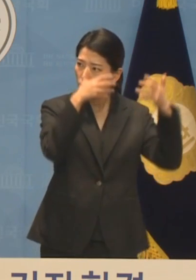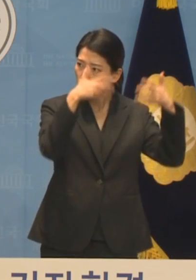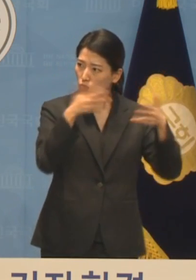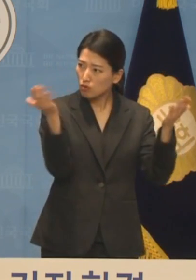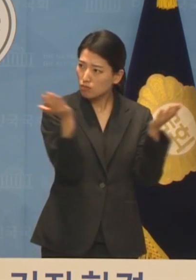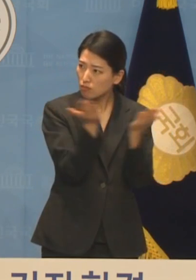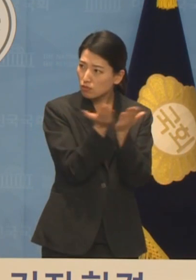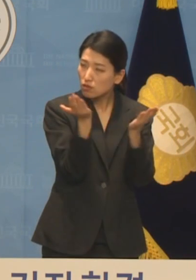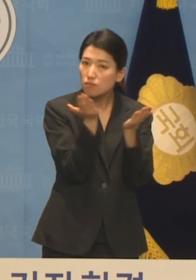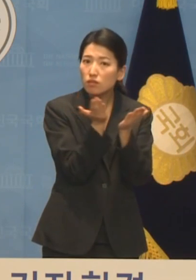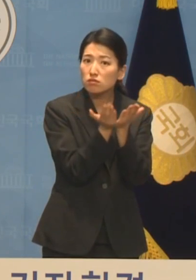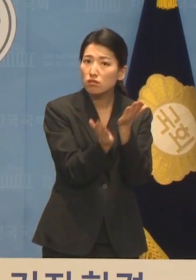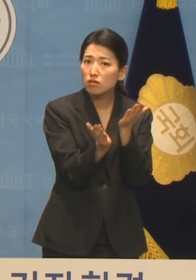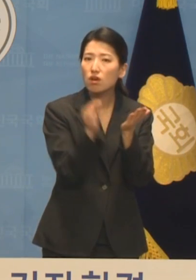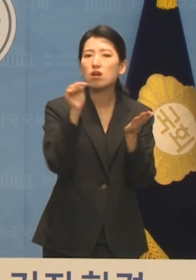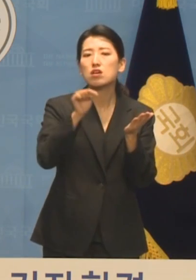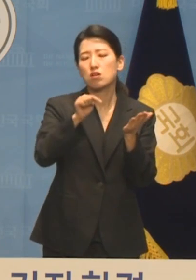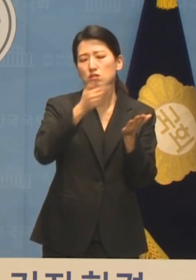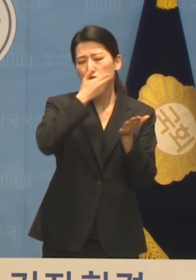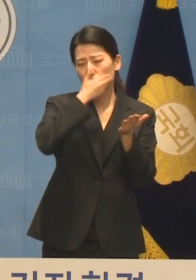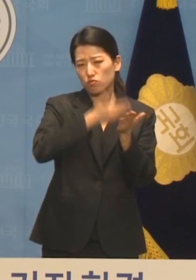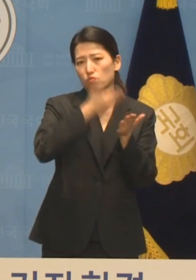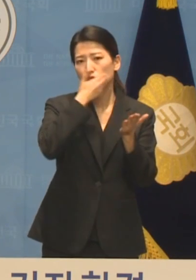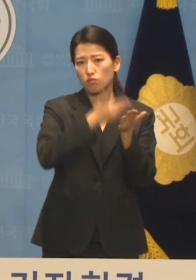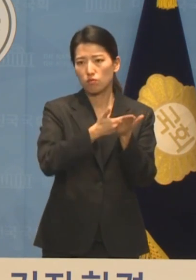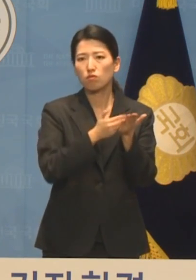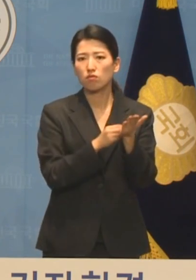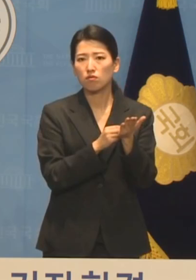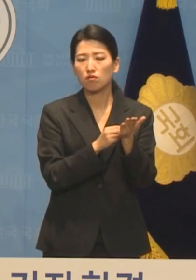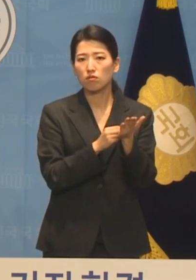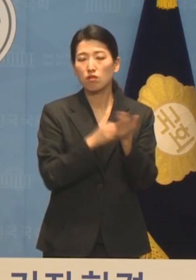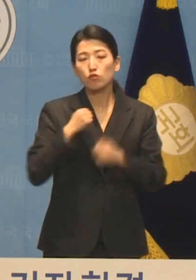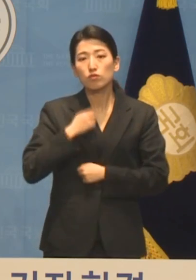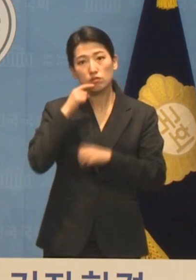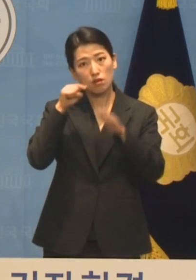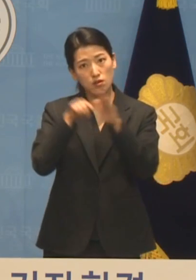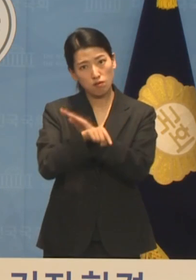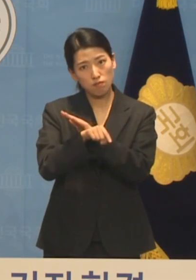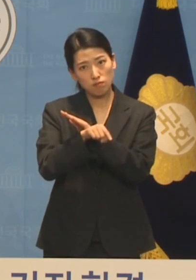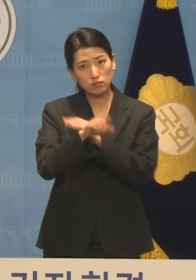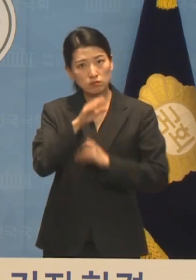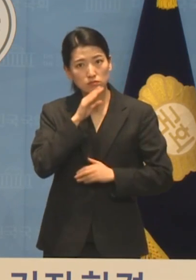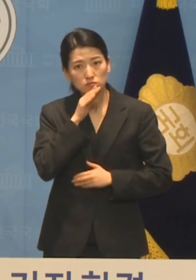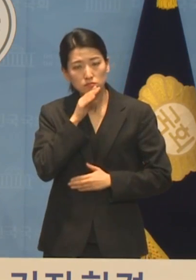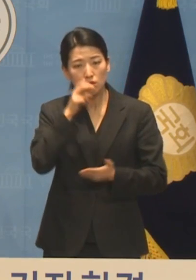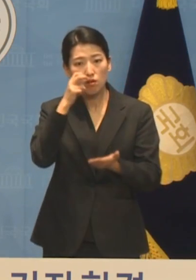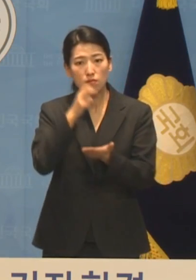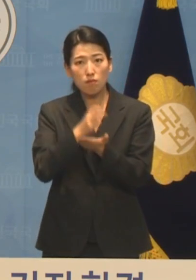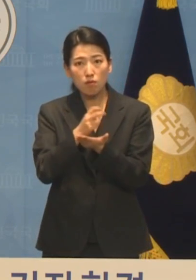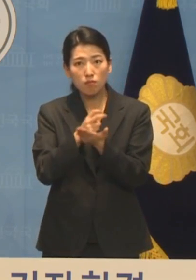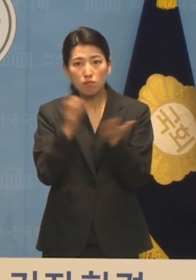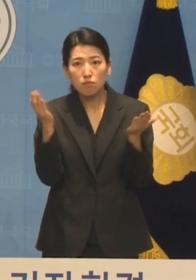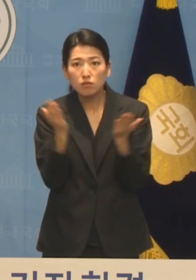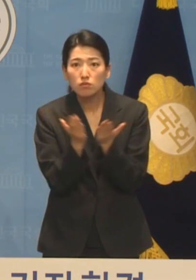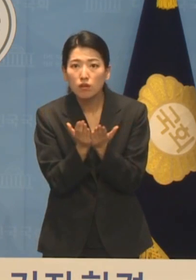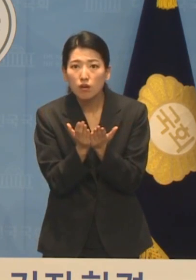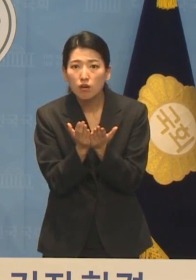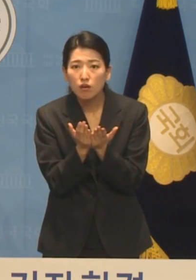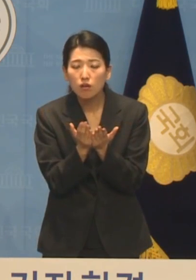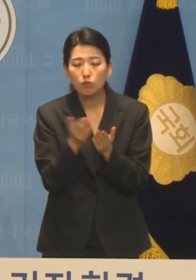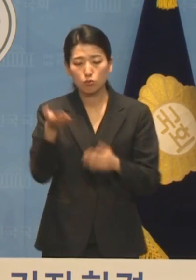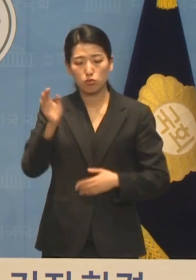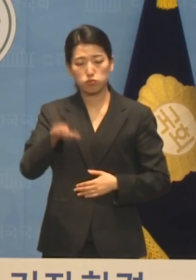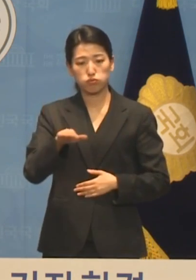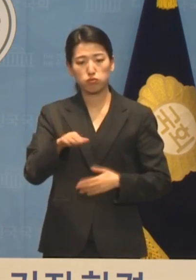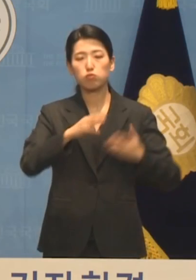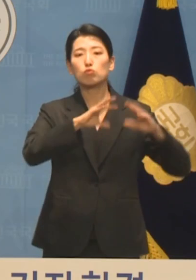것이 가장 중요한 임무입니다. 따라서 비상계엄이 합법적인 것이라면 탄핵 소추 결의서에 기재된